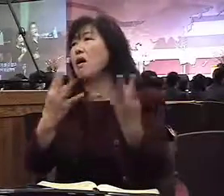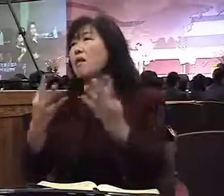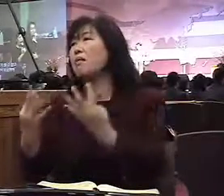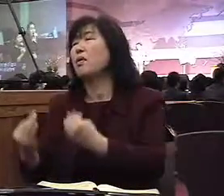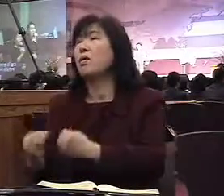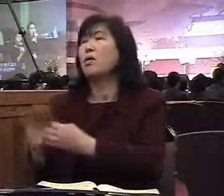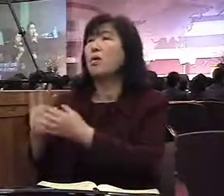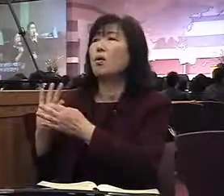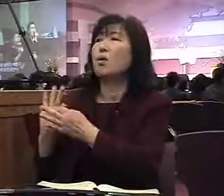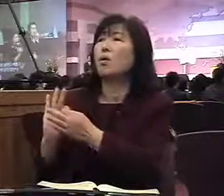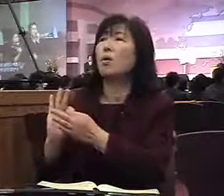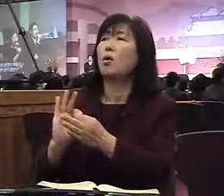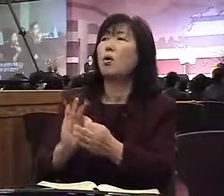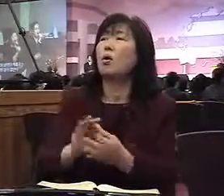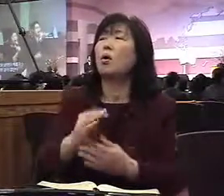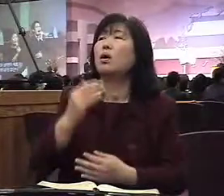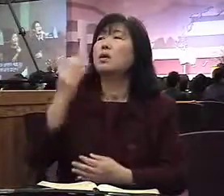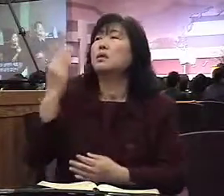무궁하며